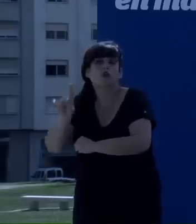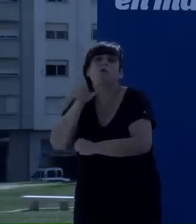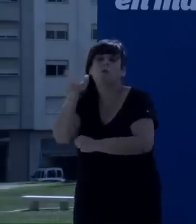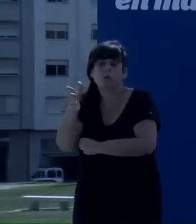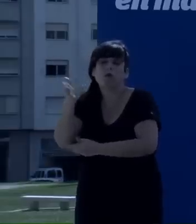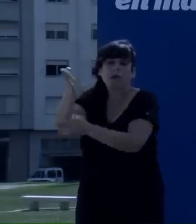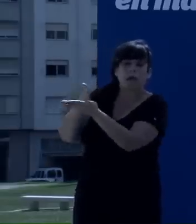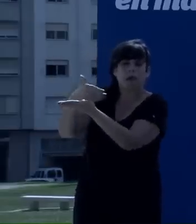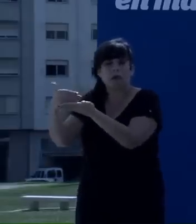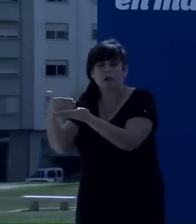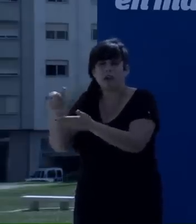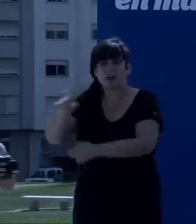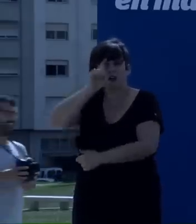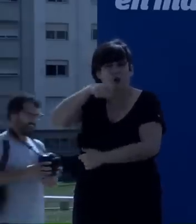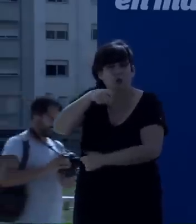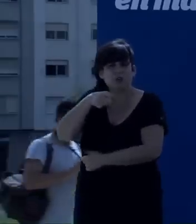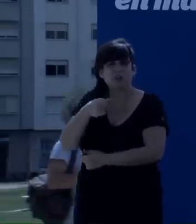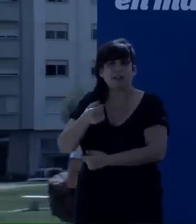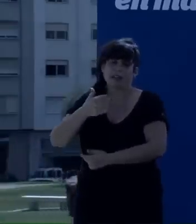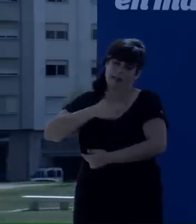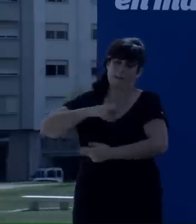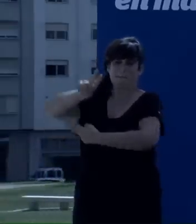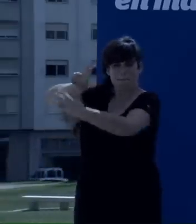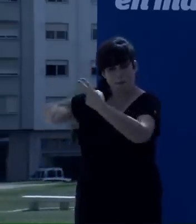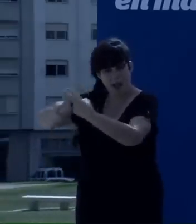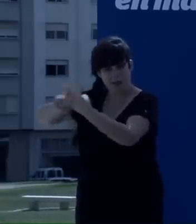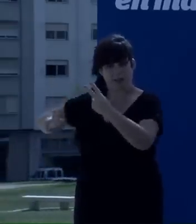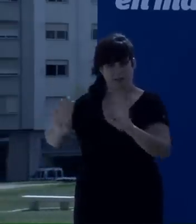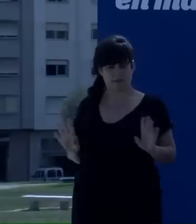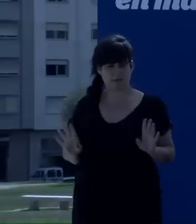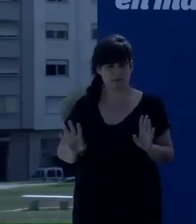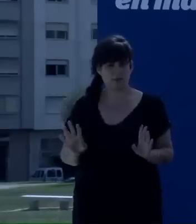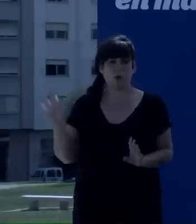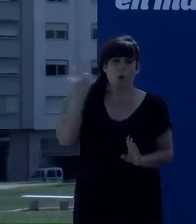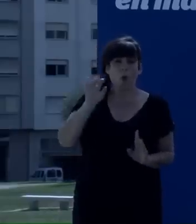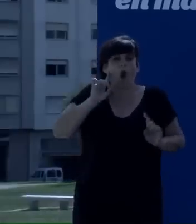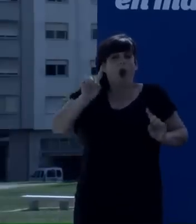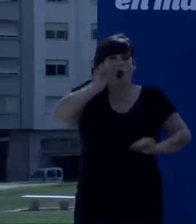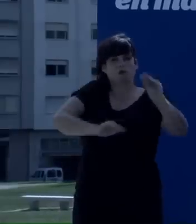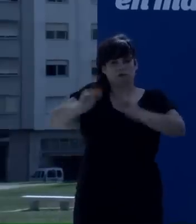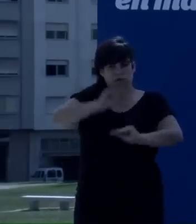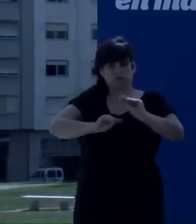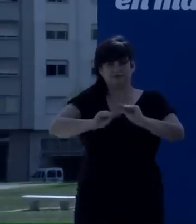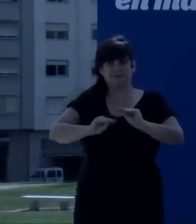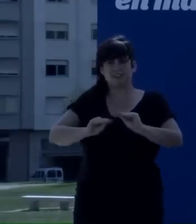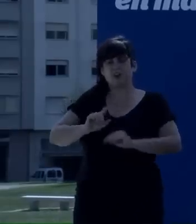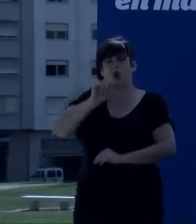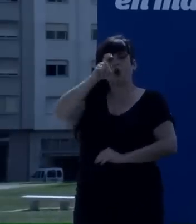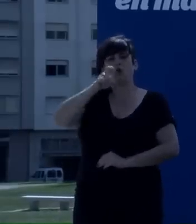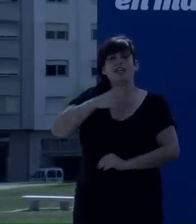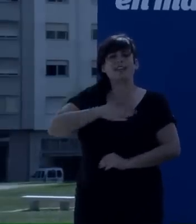Núñez non é Núñez Feijóo, Núñez é Núñez dos Peares. Ou, se me permitides corrixir este lapsus que acabo de ter, é Núñez de